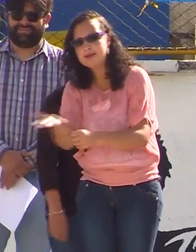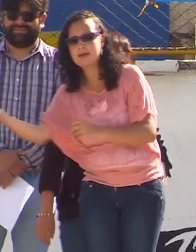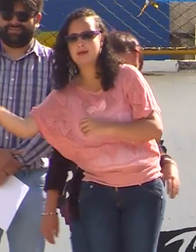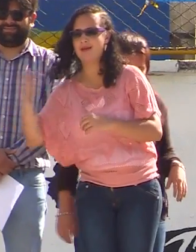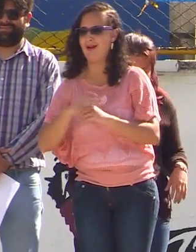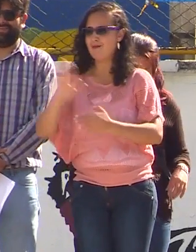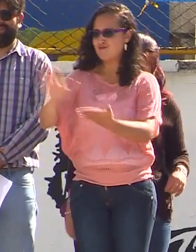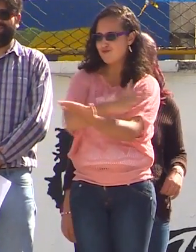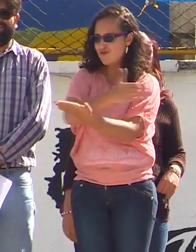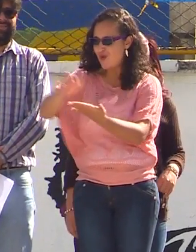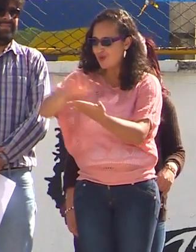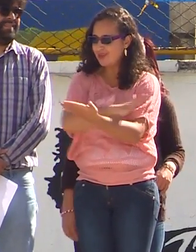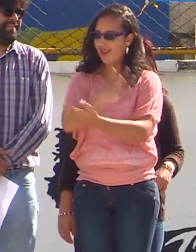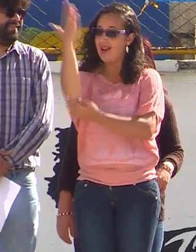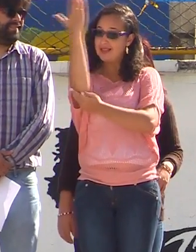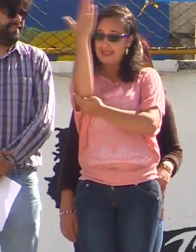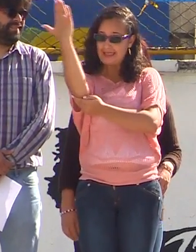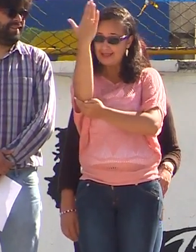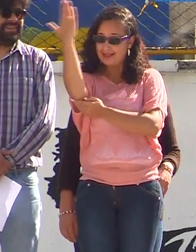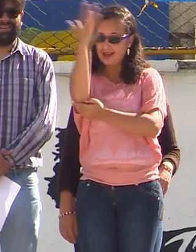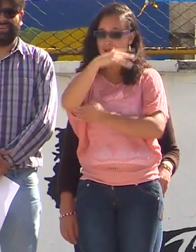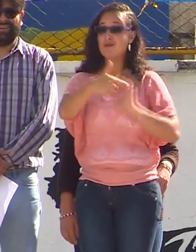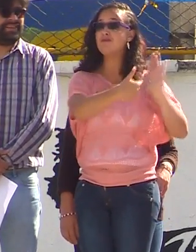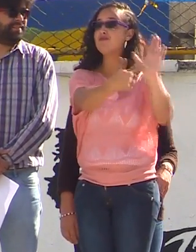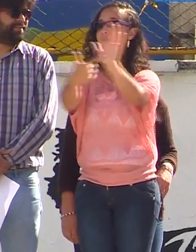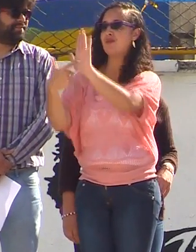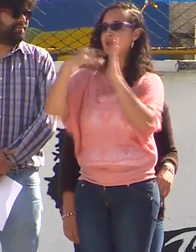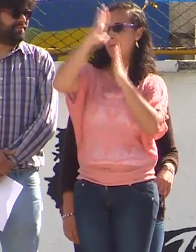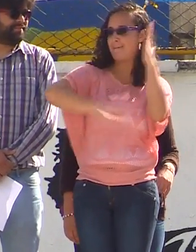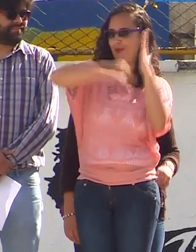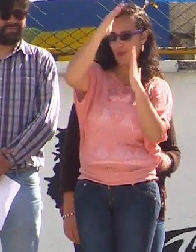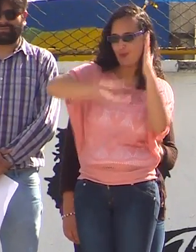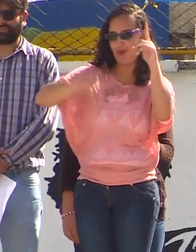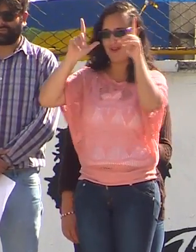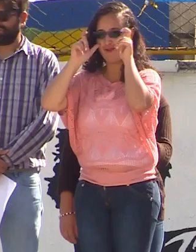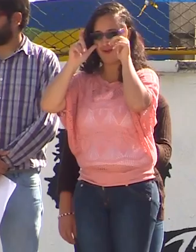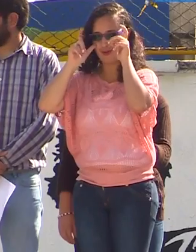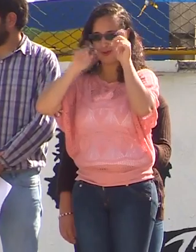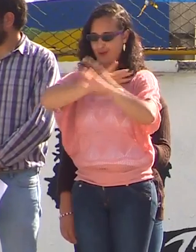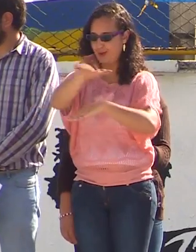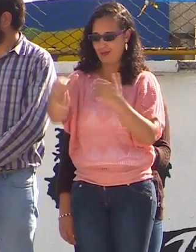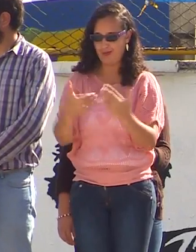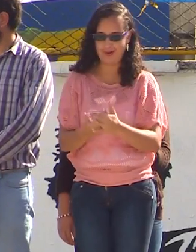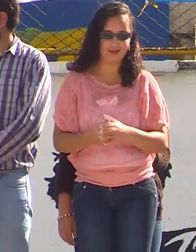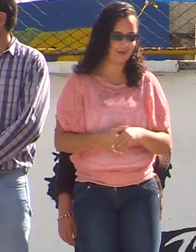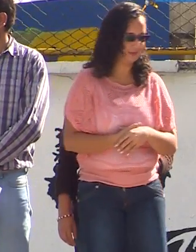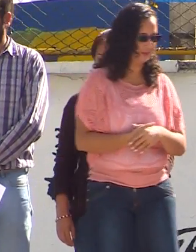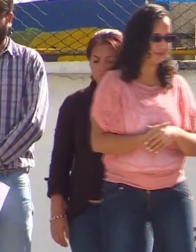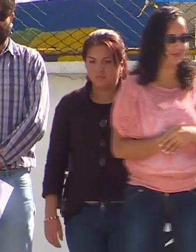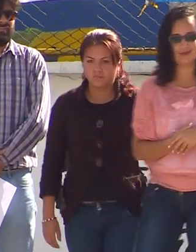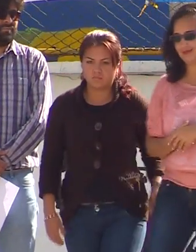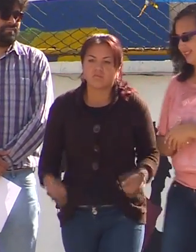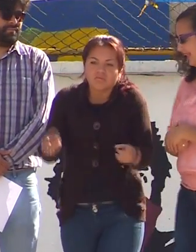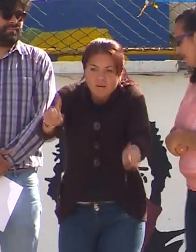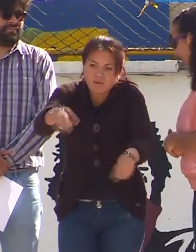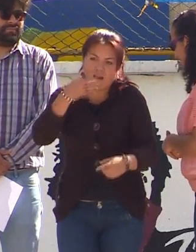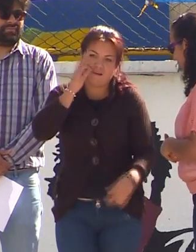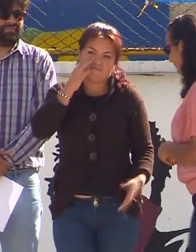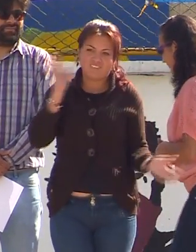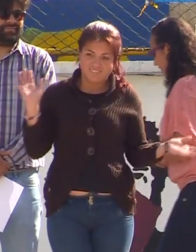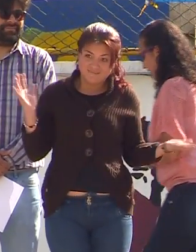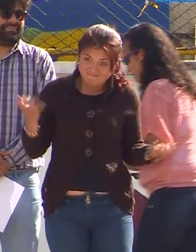cineclub, exposiciones de pintura y fotografía, y cafecito.